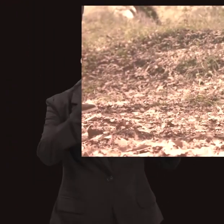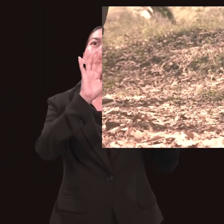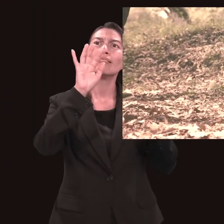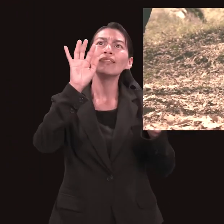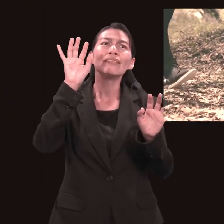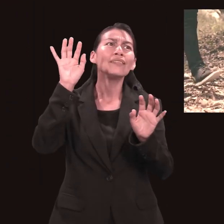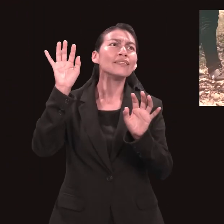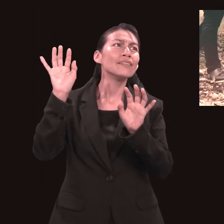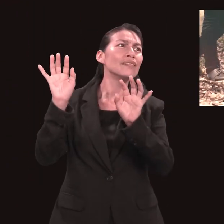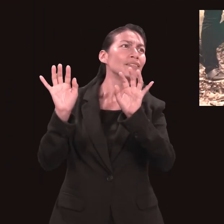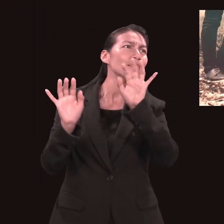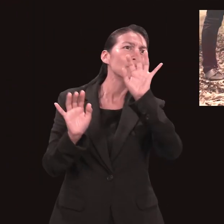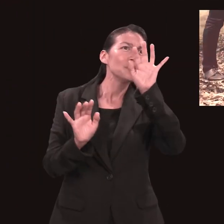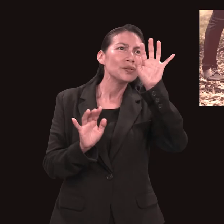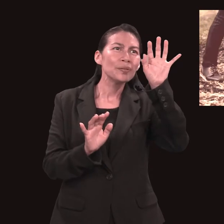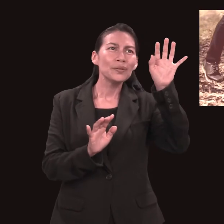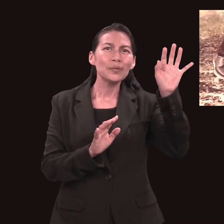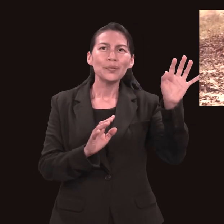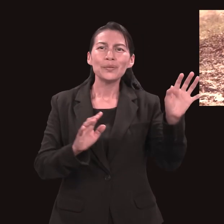i